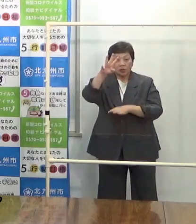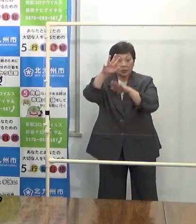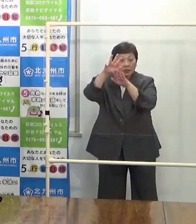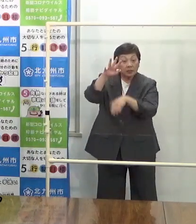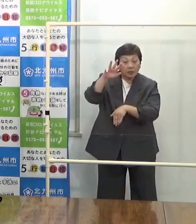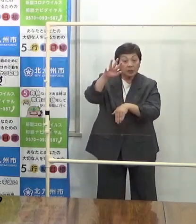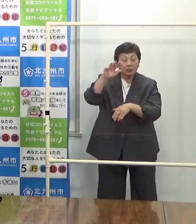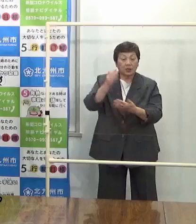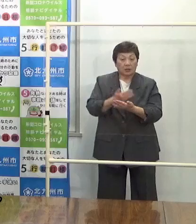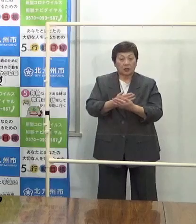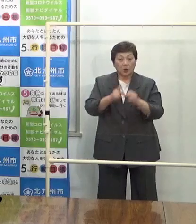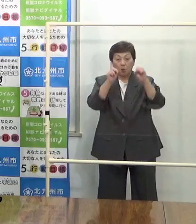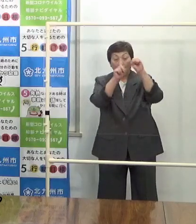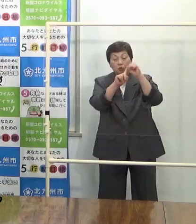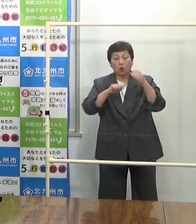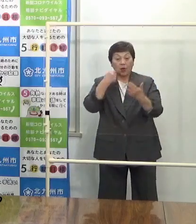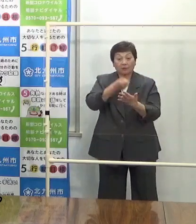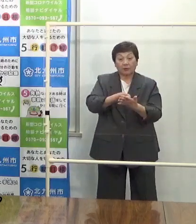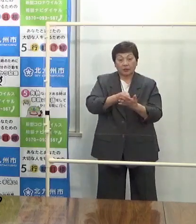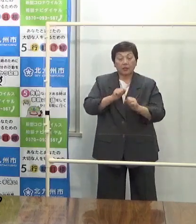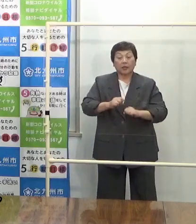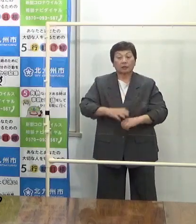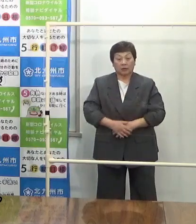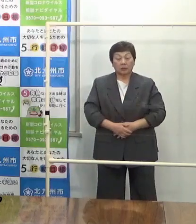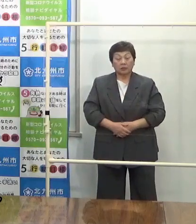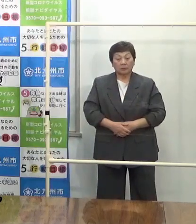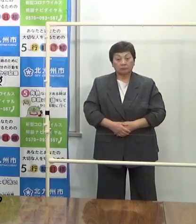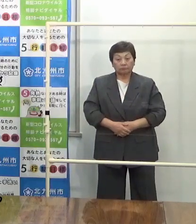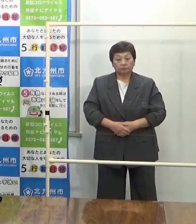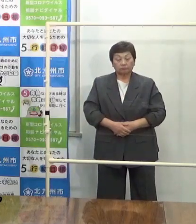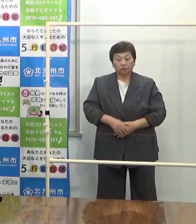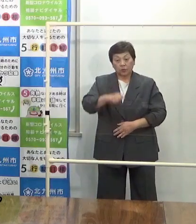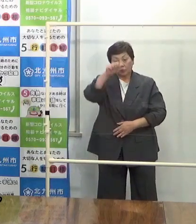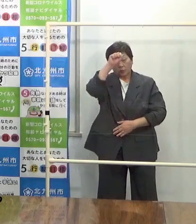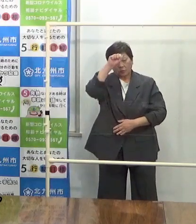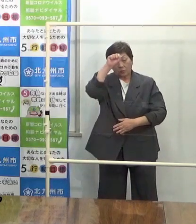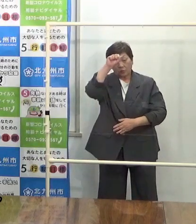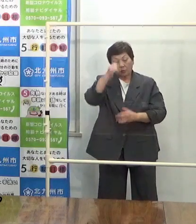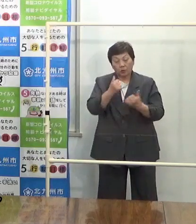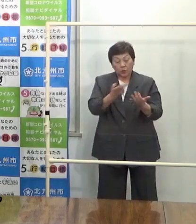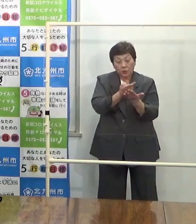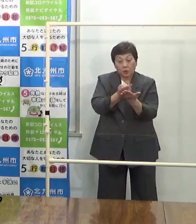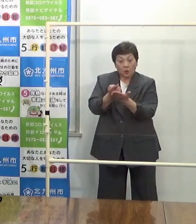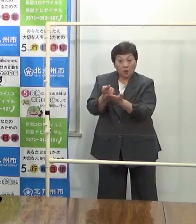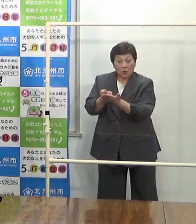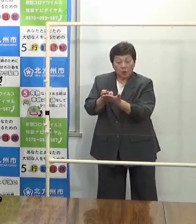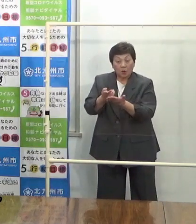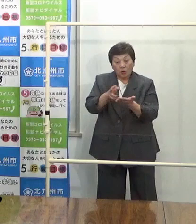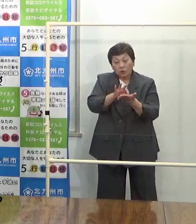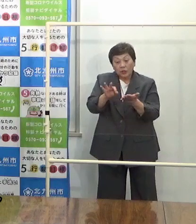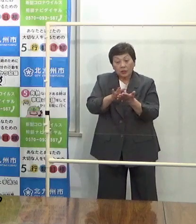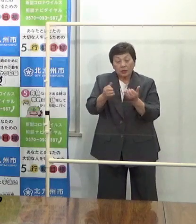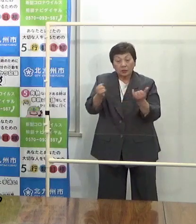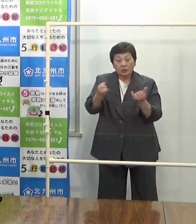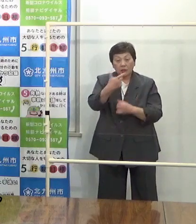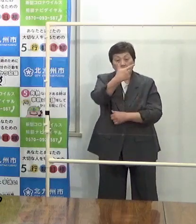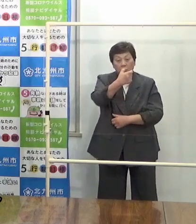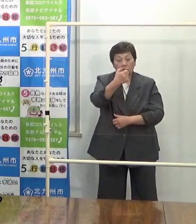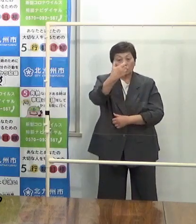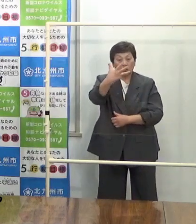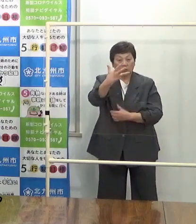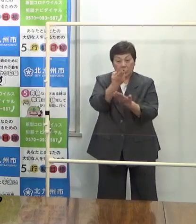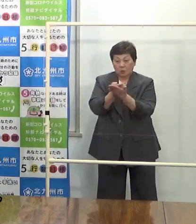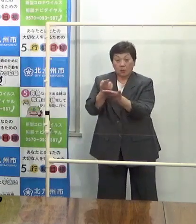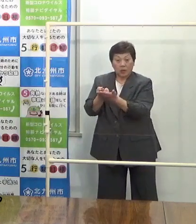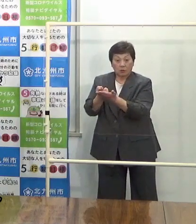して、目標を達成できております。で、病床の稼働率ですけれども、本市においては68床の未